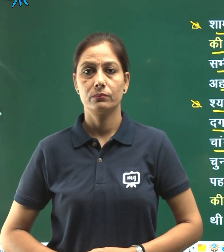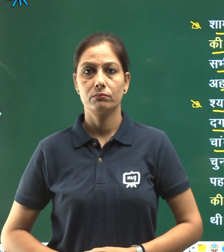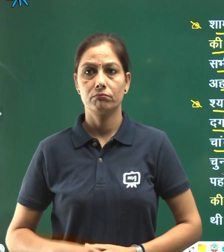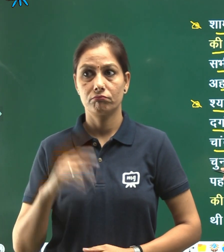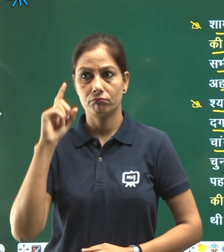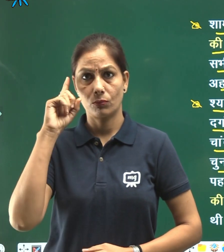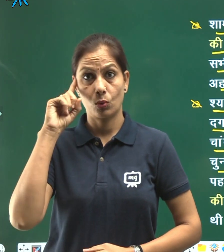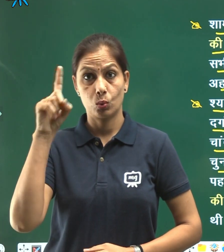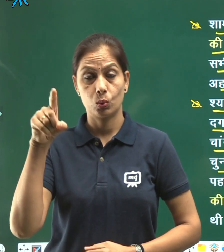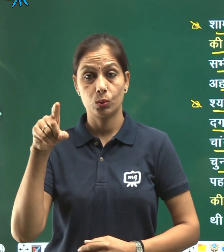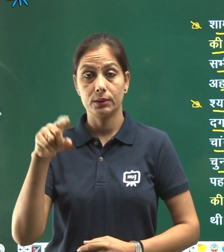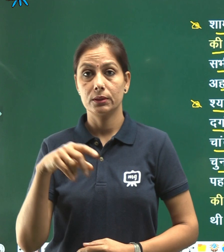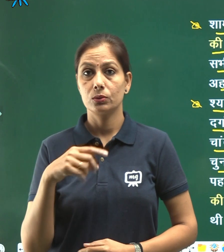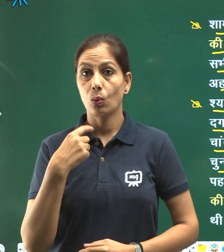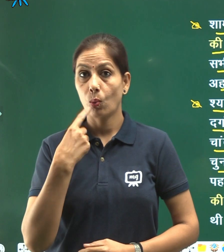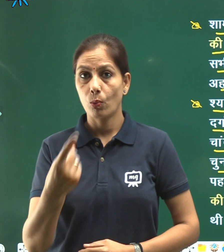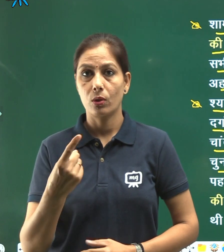चुनौती दे दी।